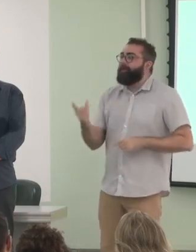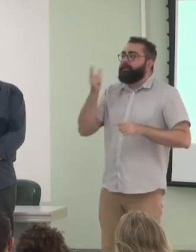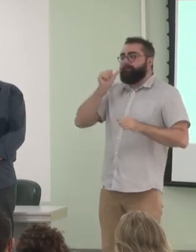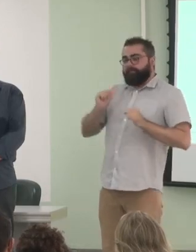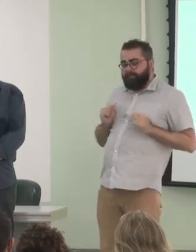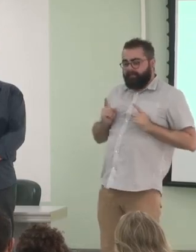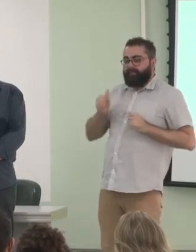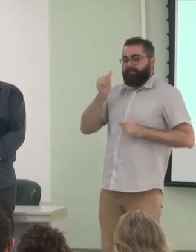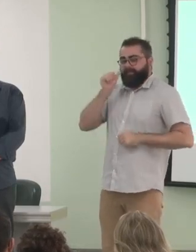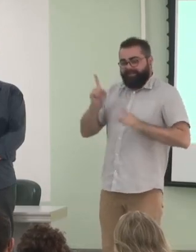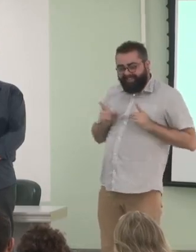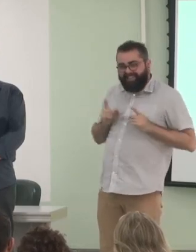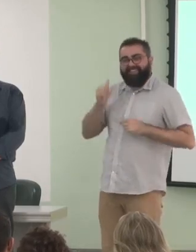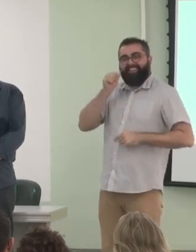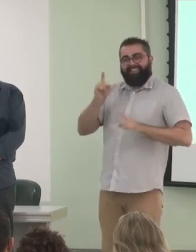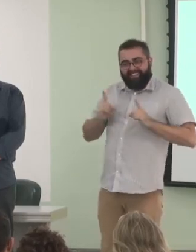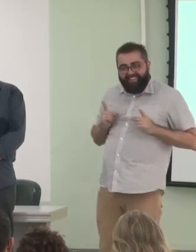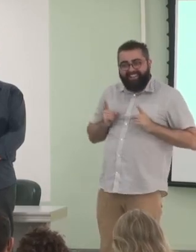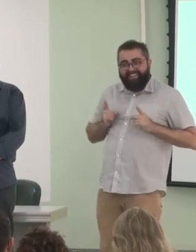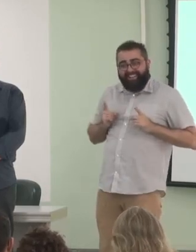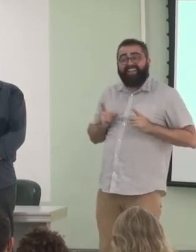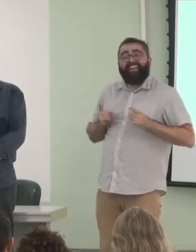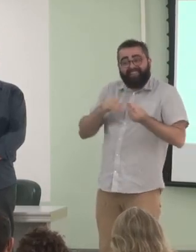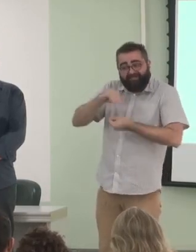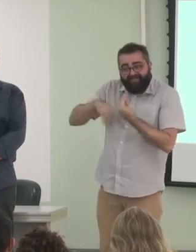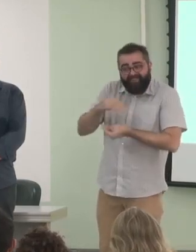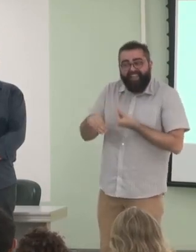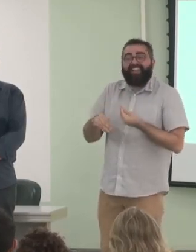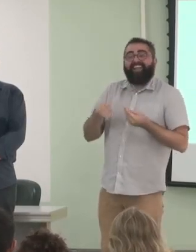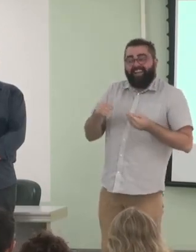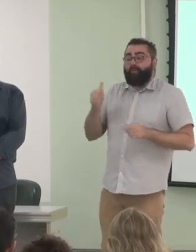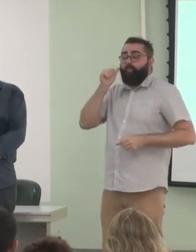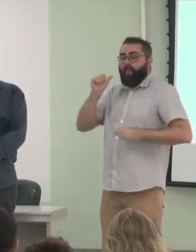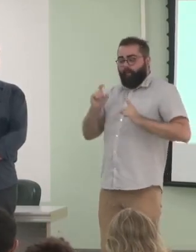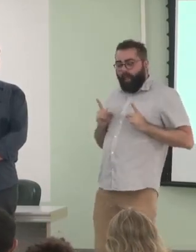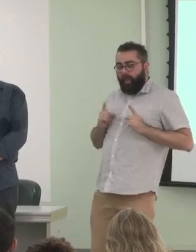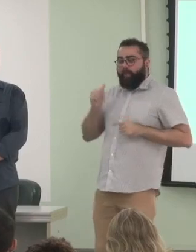fazer compostos, utilizando a palavra em Libras para mulher e a palavra em cena para mulher.